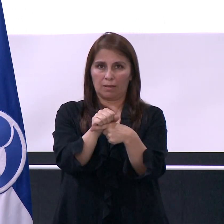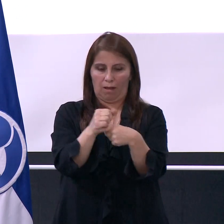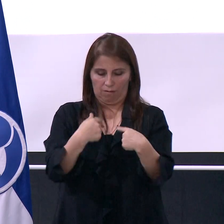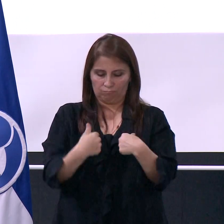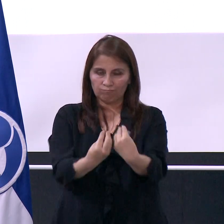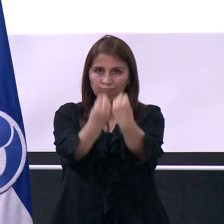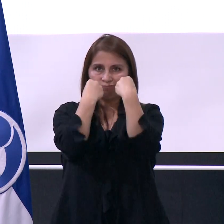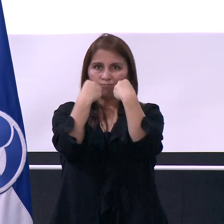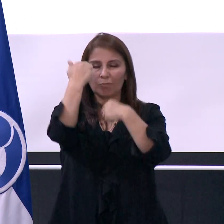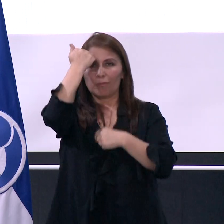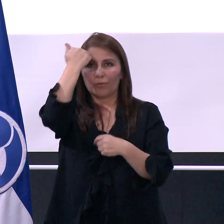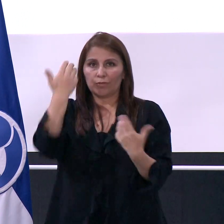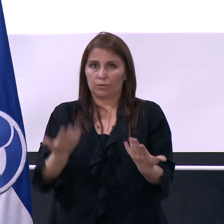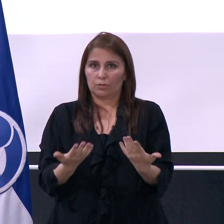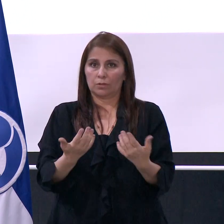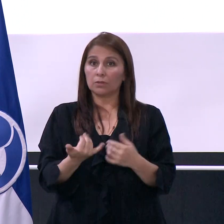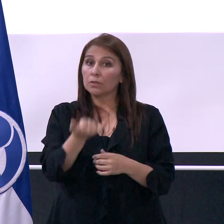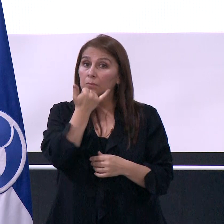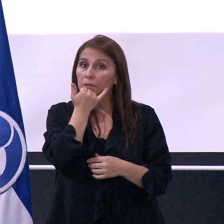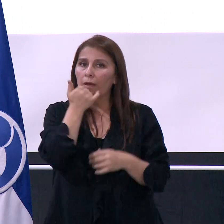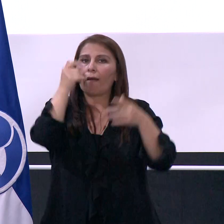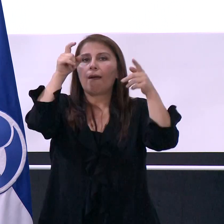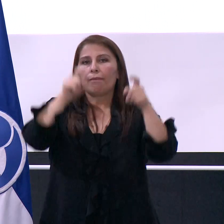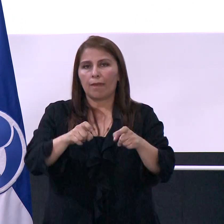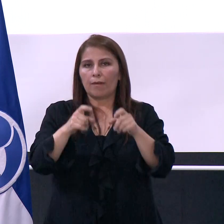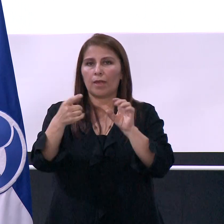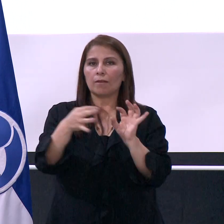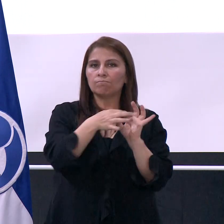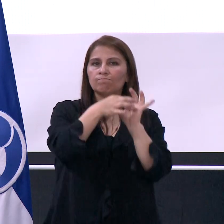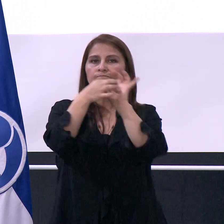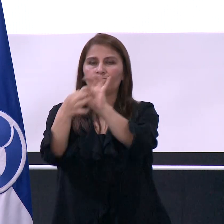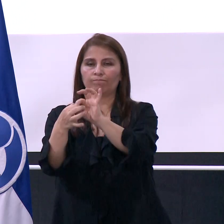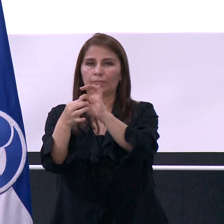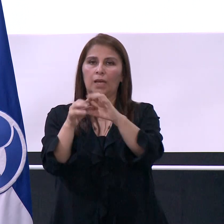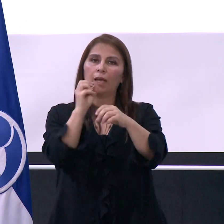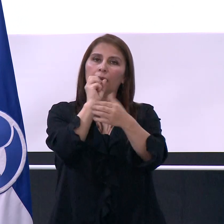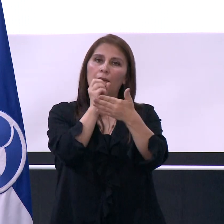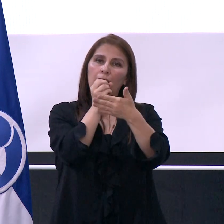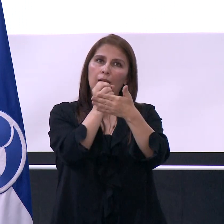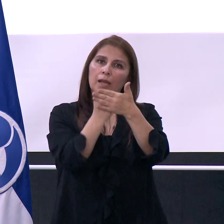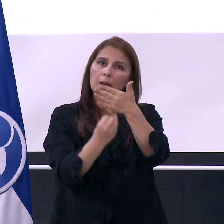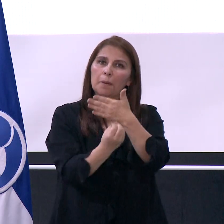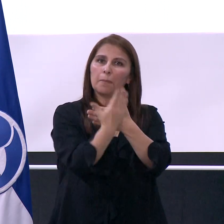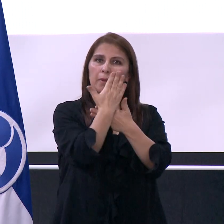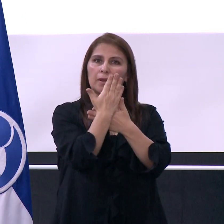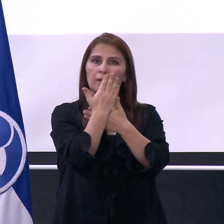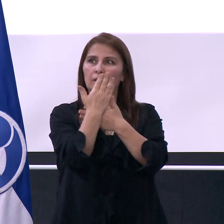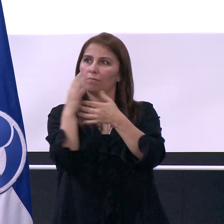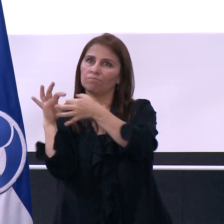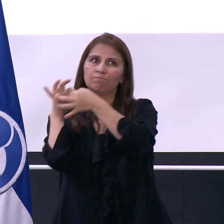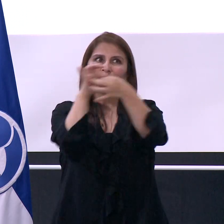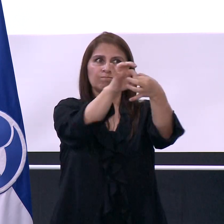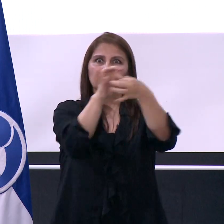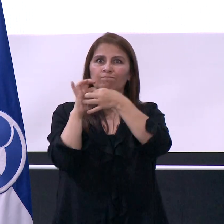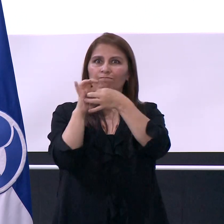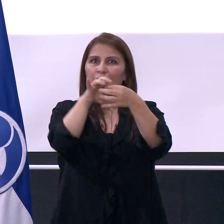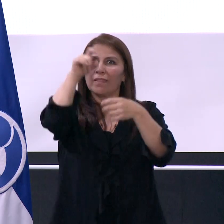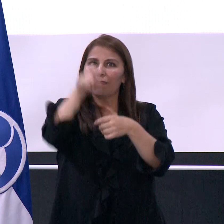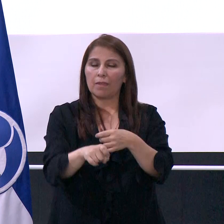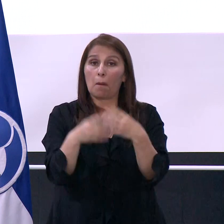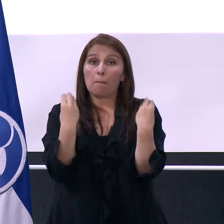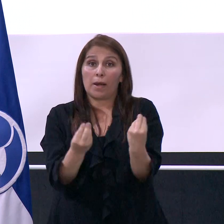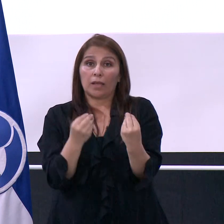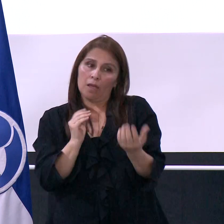lo que pasa por redefinir los vínculos con el instituto pedagógico nacional para volcarnos hacia la